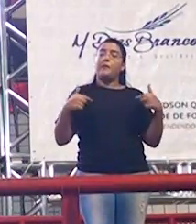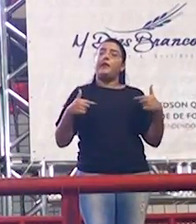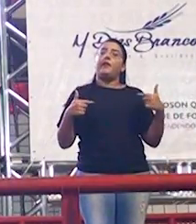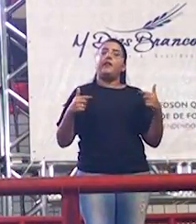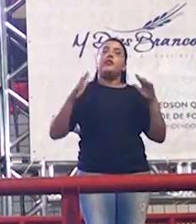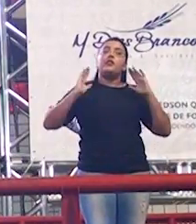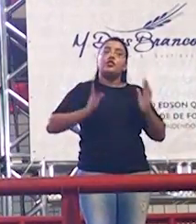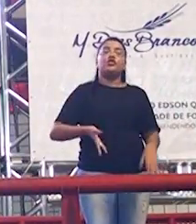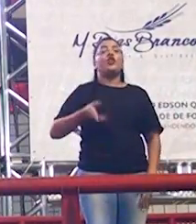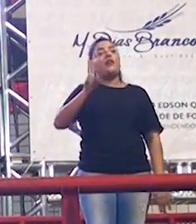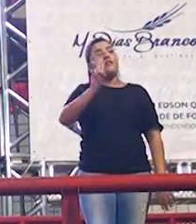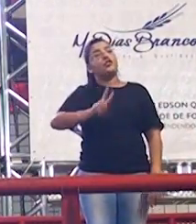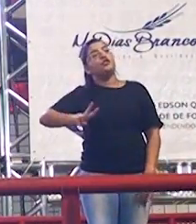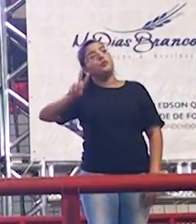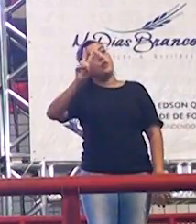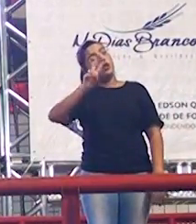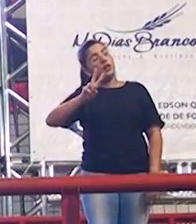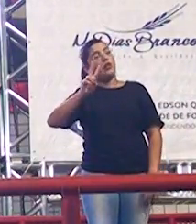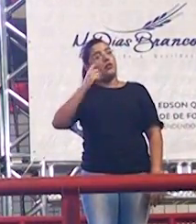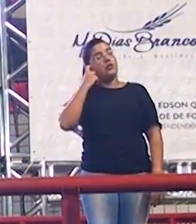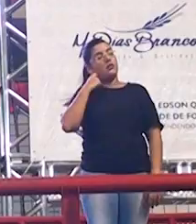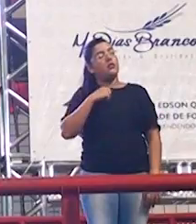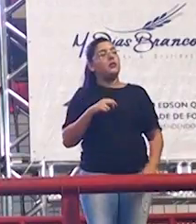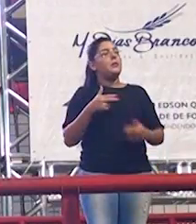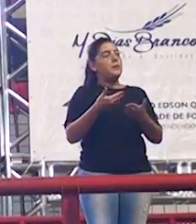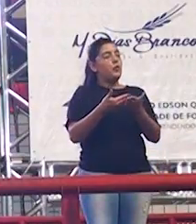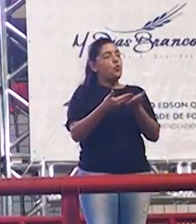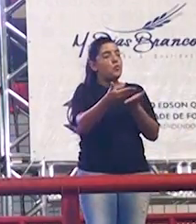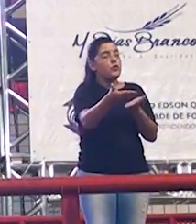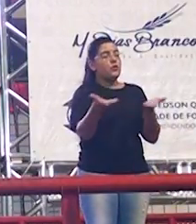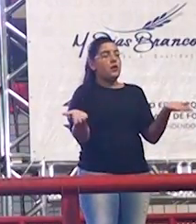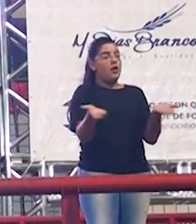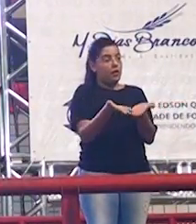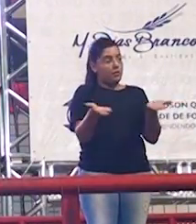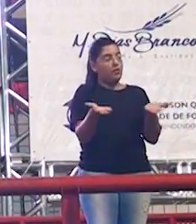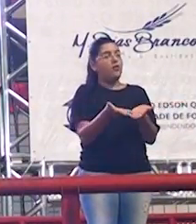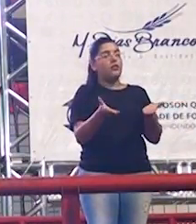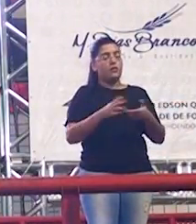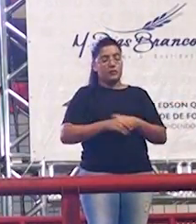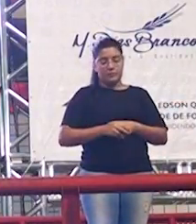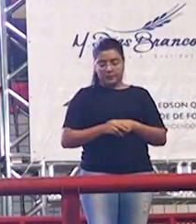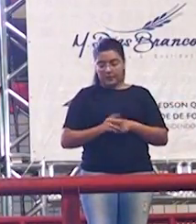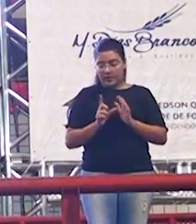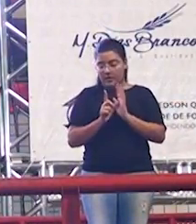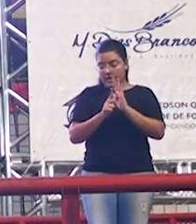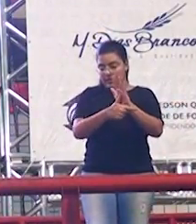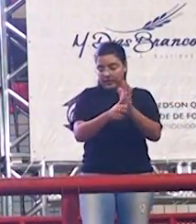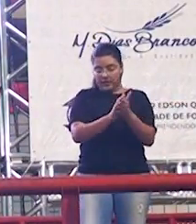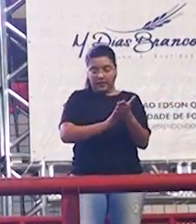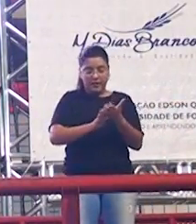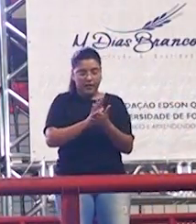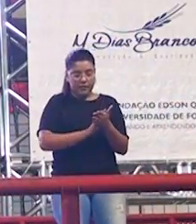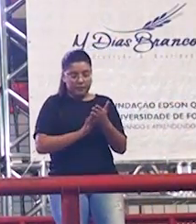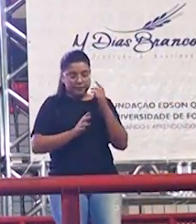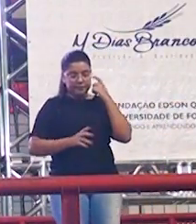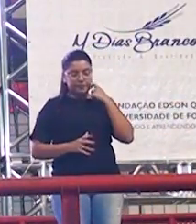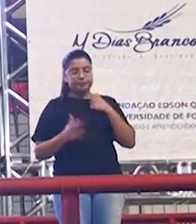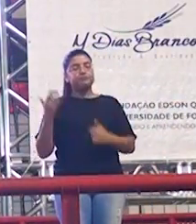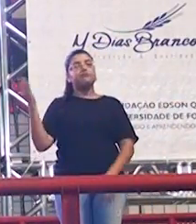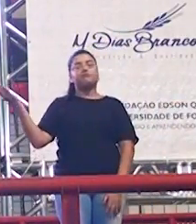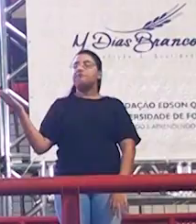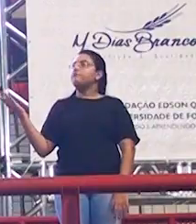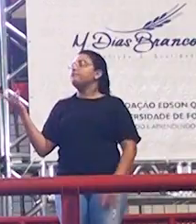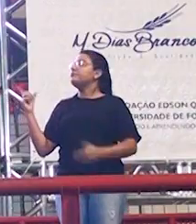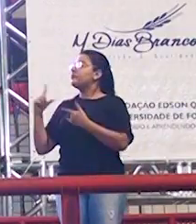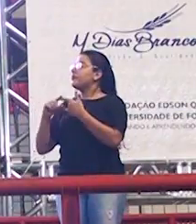está fazendo vestibulares. E aí a gente já está começando de agora, para a gente não atrasar lá no final. Então,